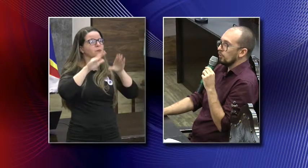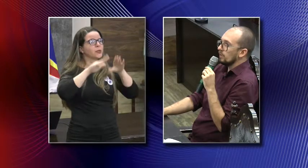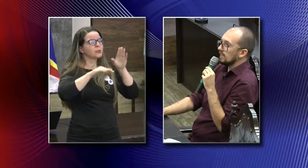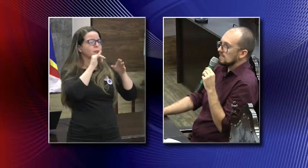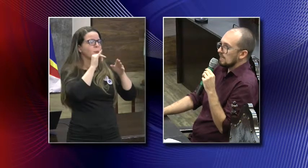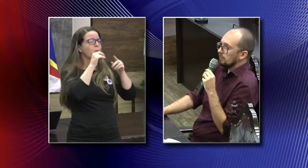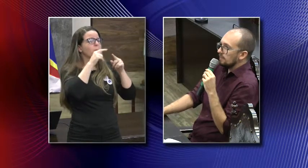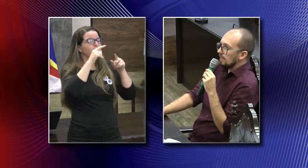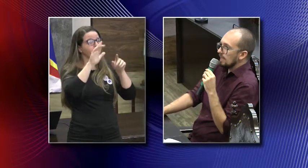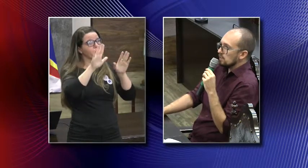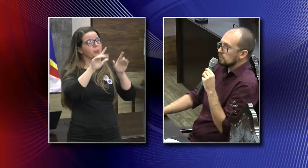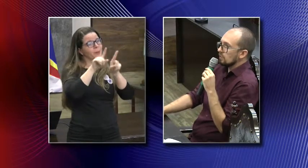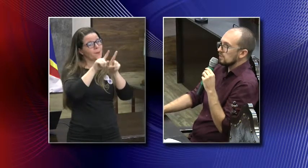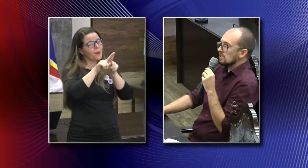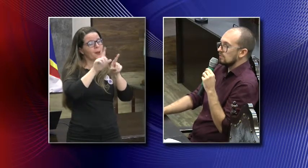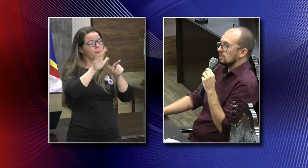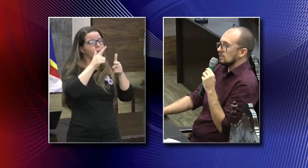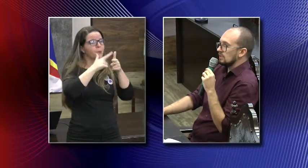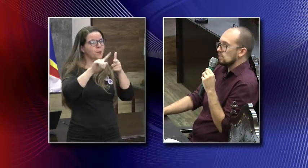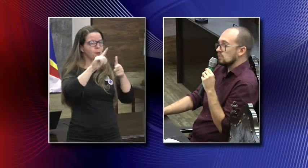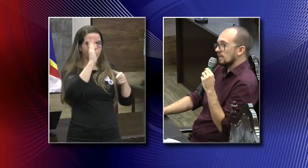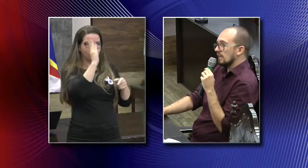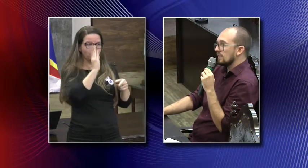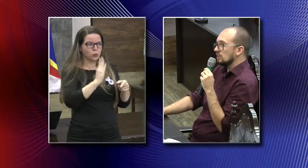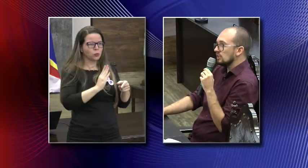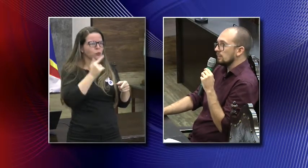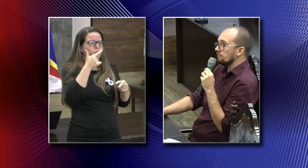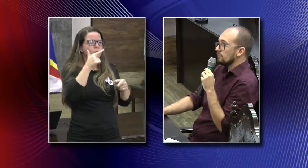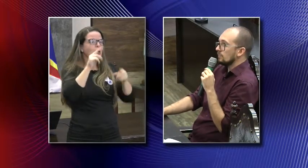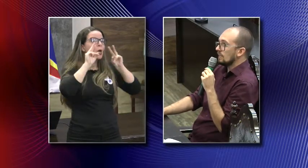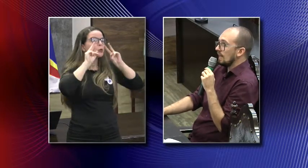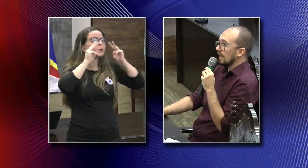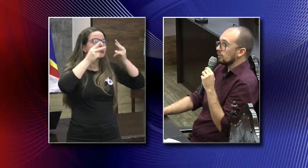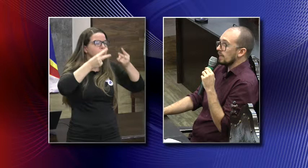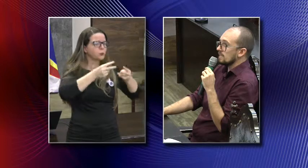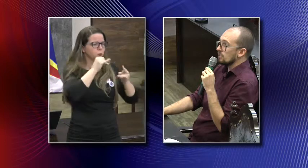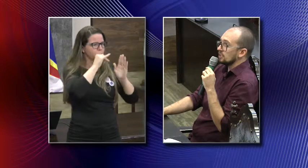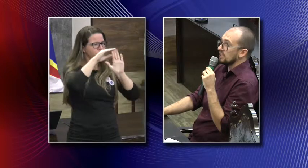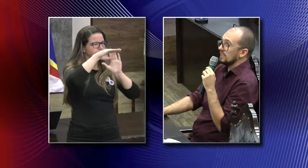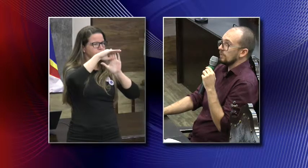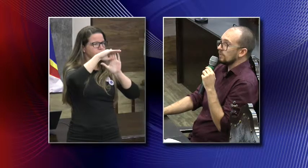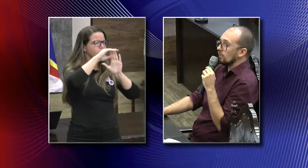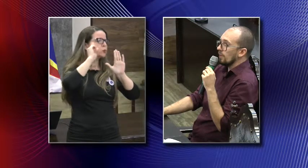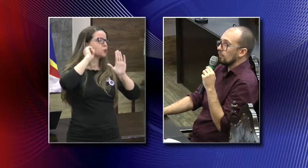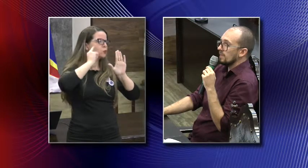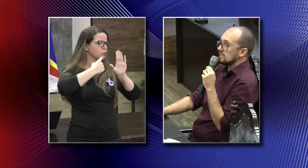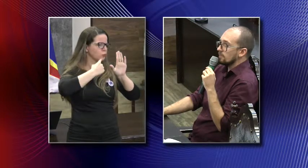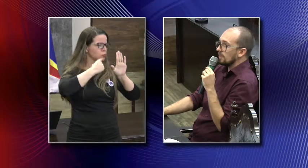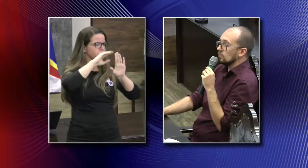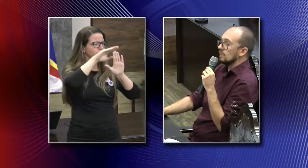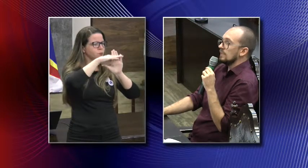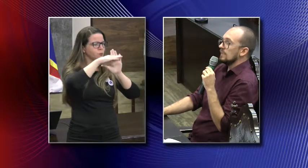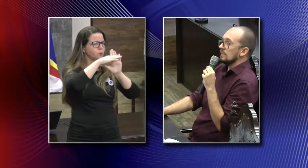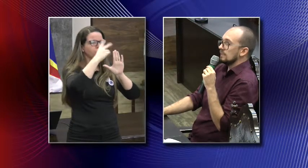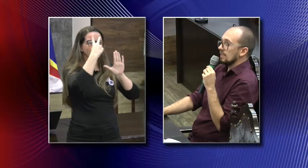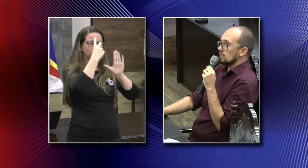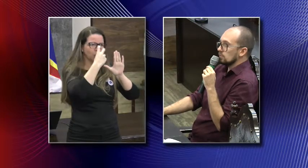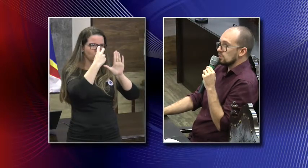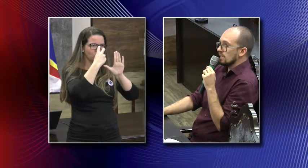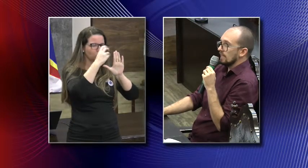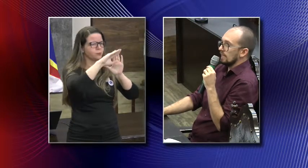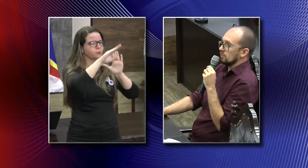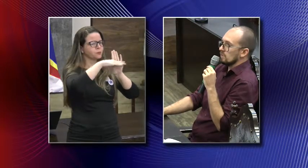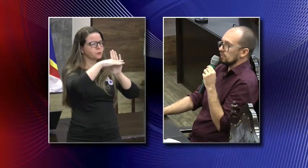de um público que nem sempre tem a sua condição de surdo-cegueira atendida. Aqui no Brasil, a gente ainda não tem um reconhecimento